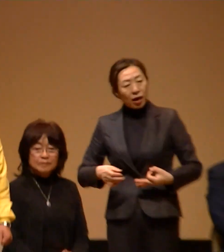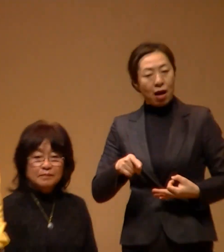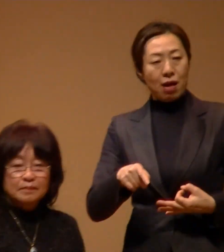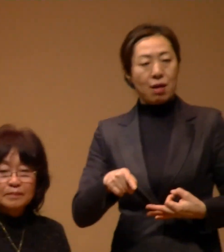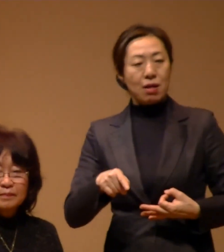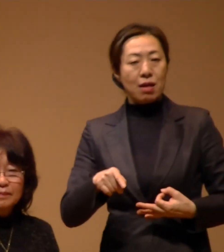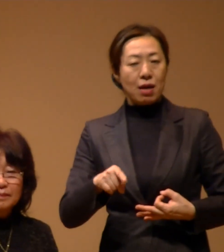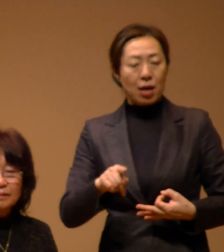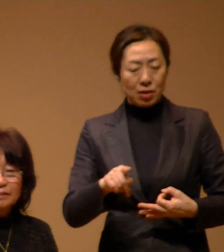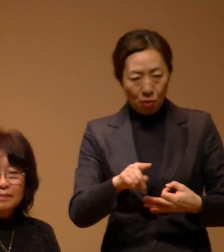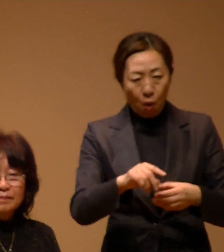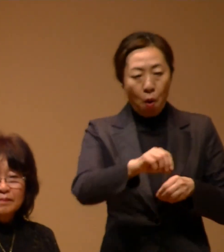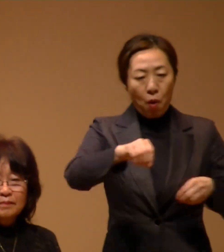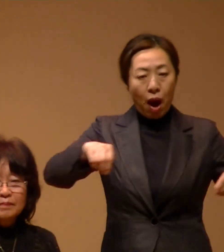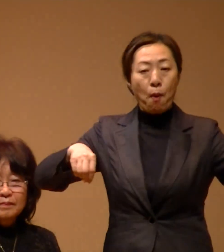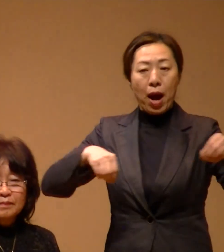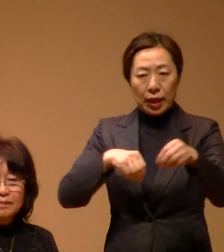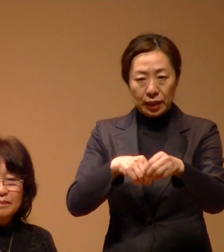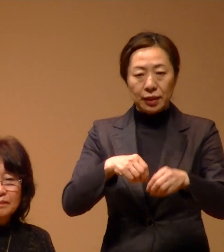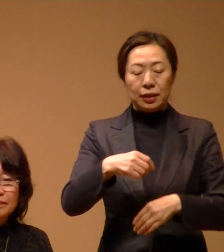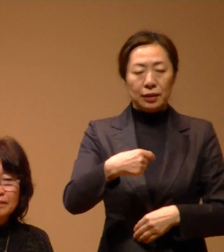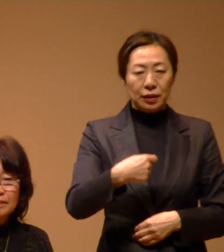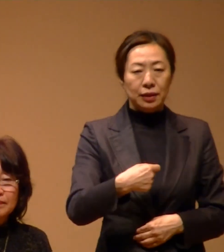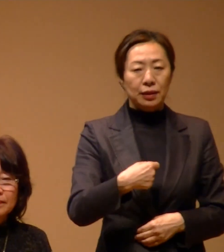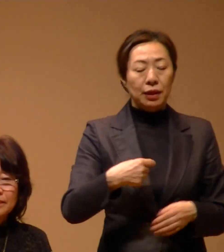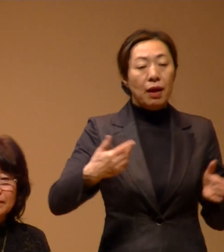の代償として、まだ